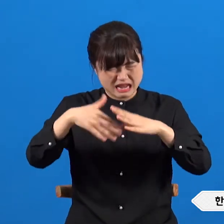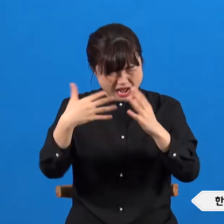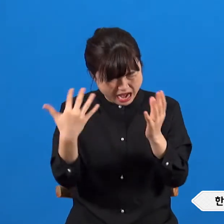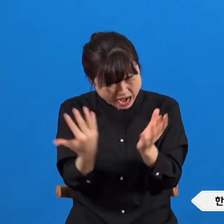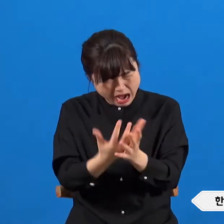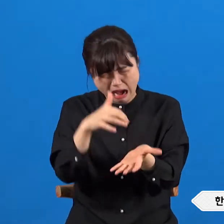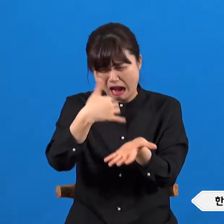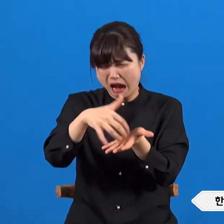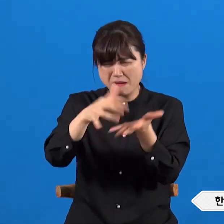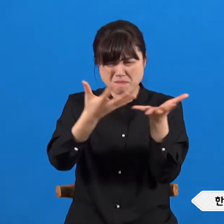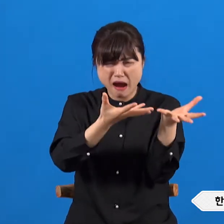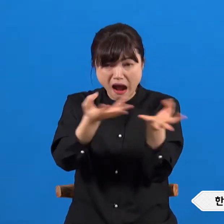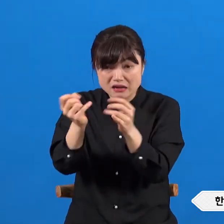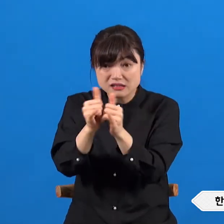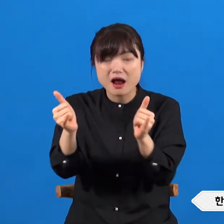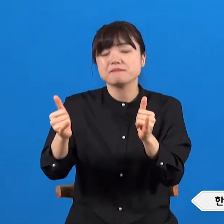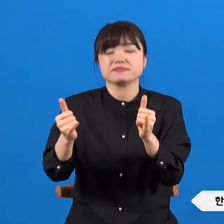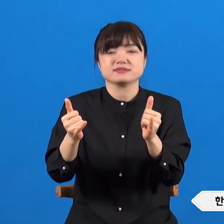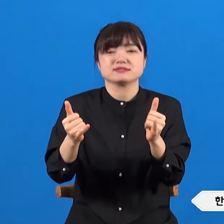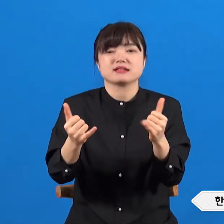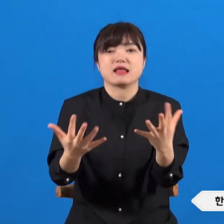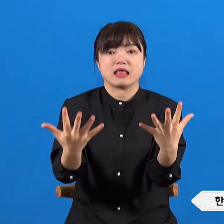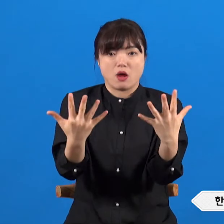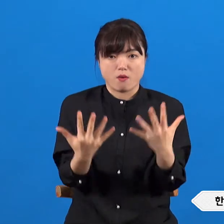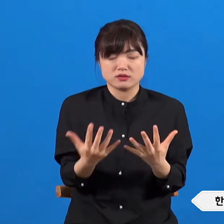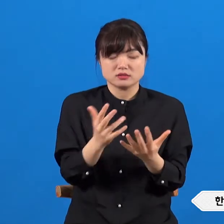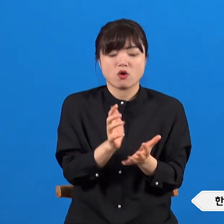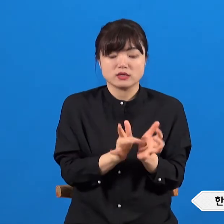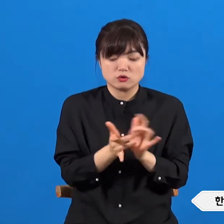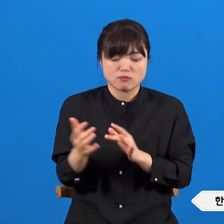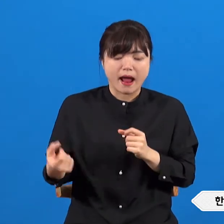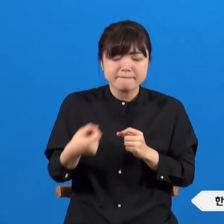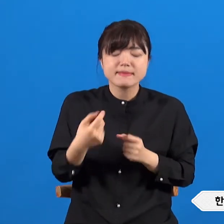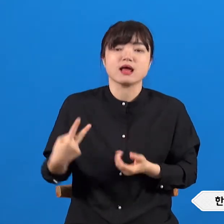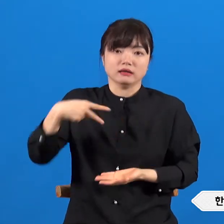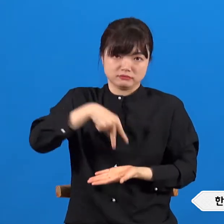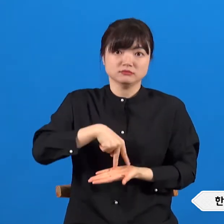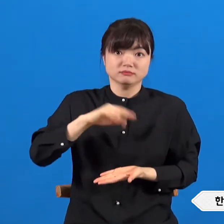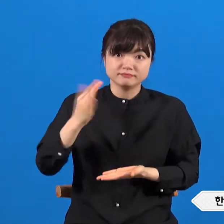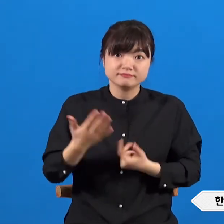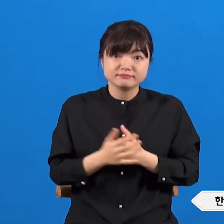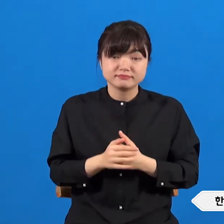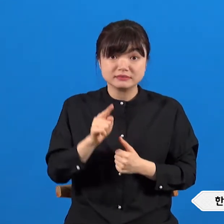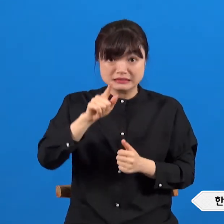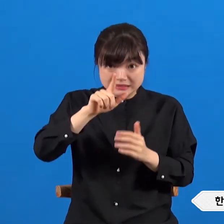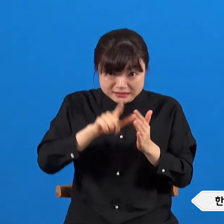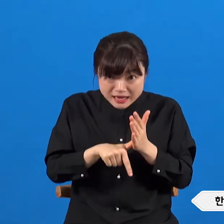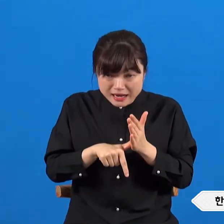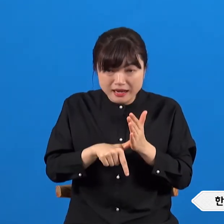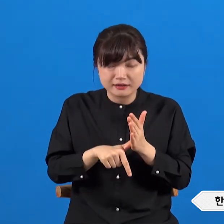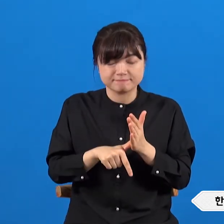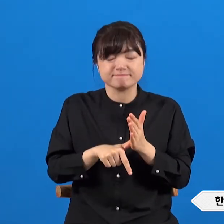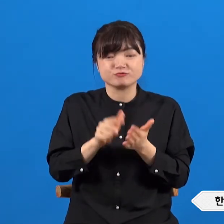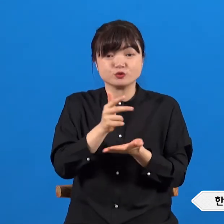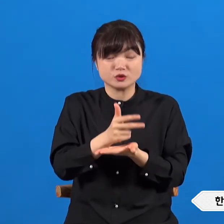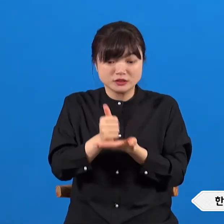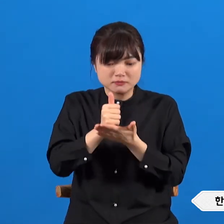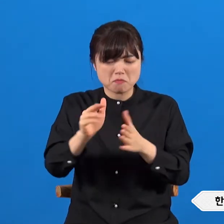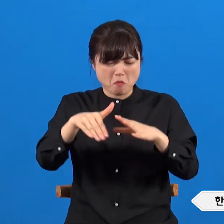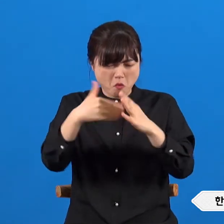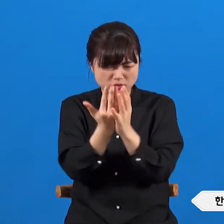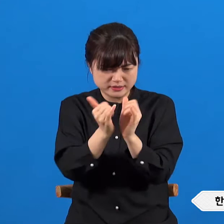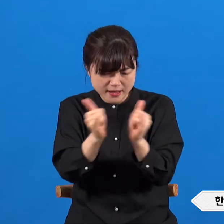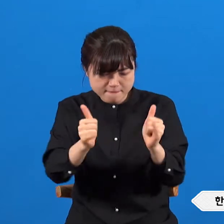없이 많은 사람들이 나와서 주님 앞에 서게 될 것입니다. 그러면 주님은 그 모든